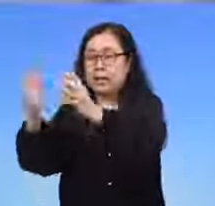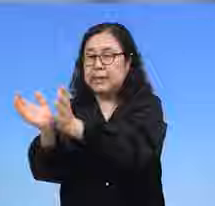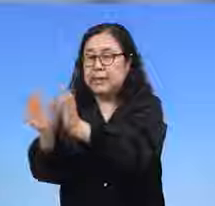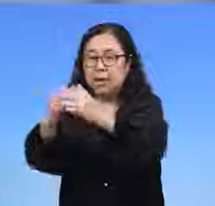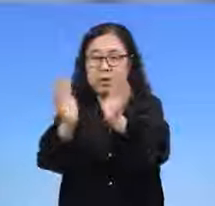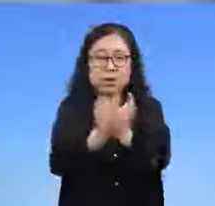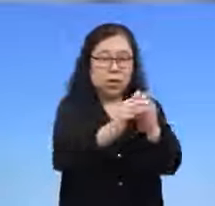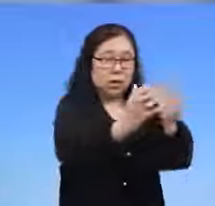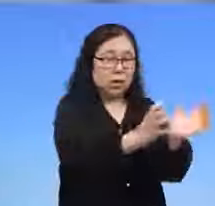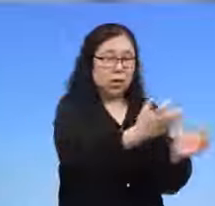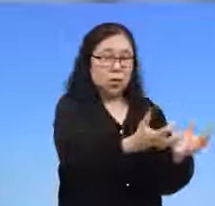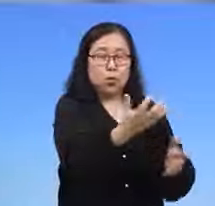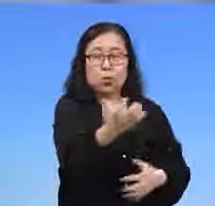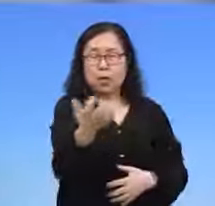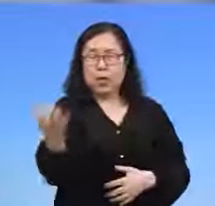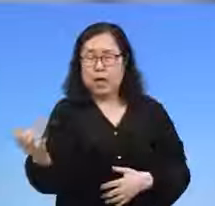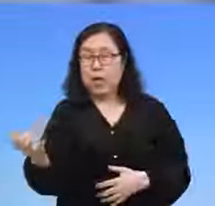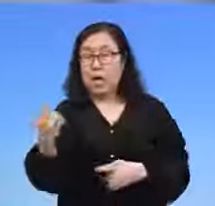교회들이 살아나는 꿈,